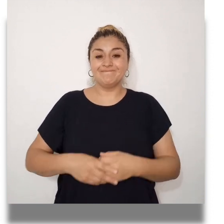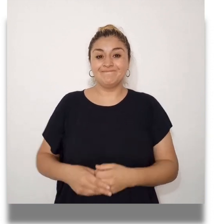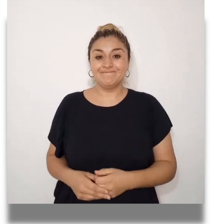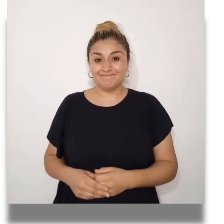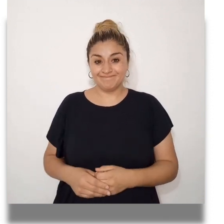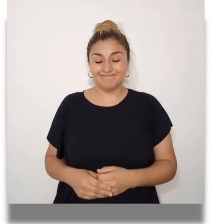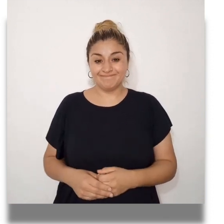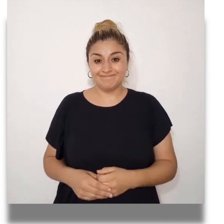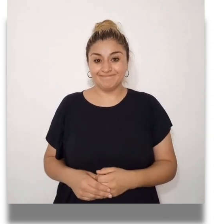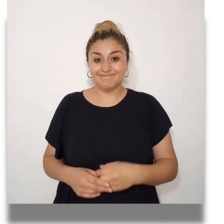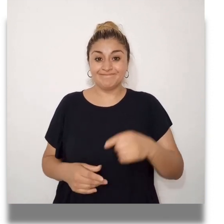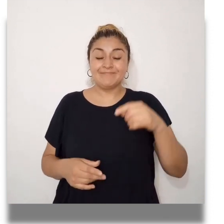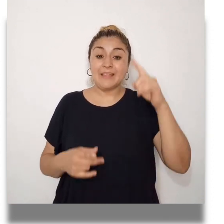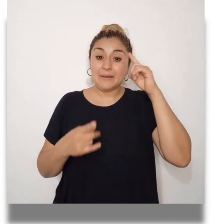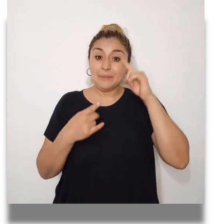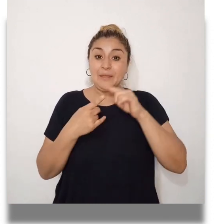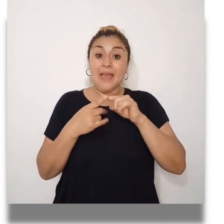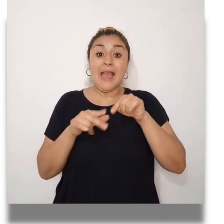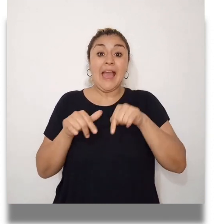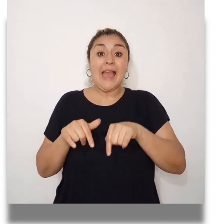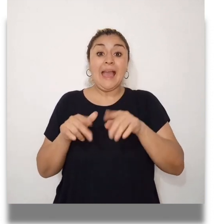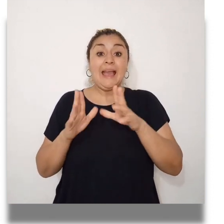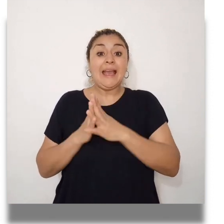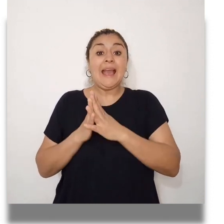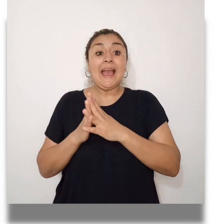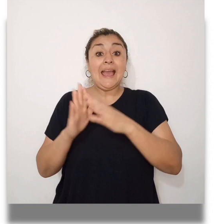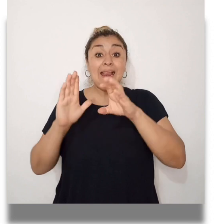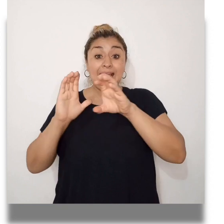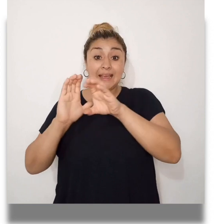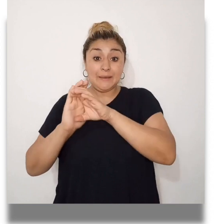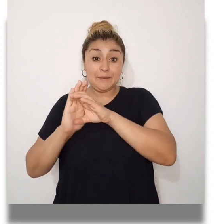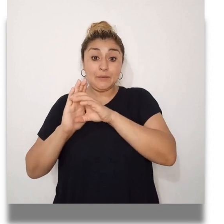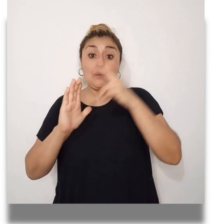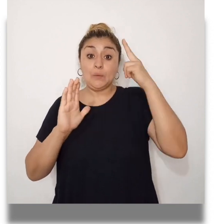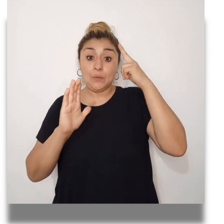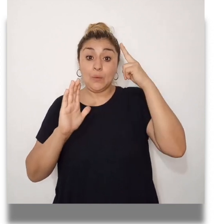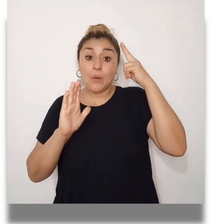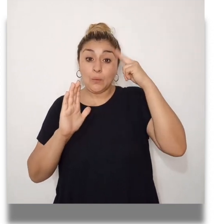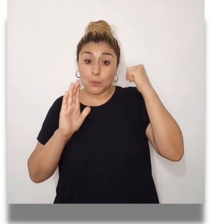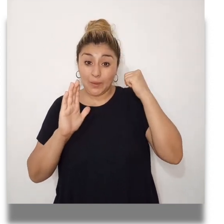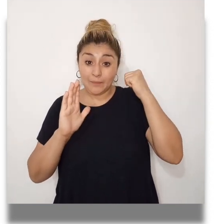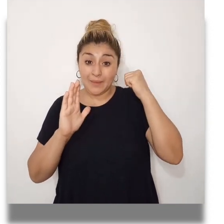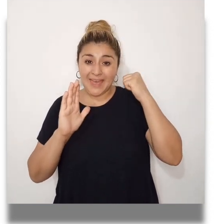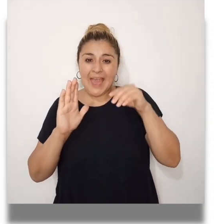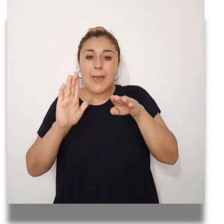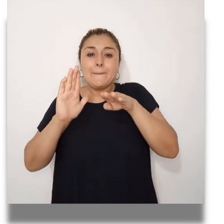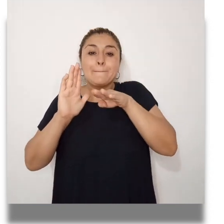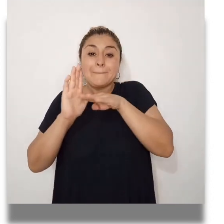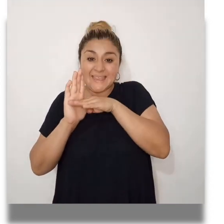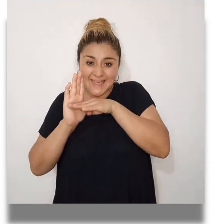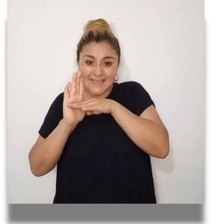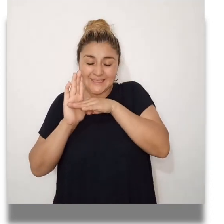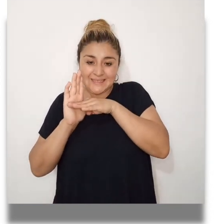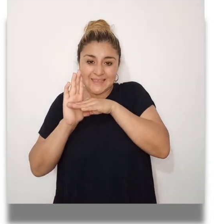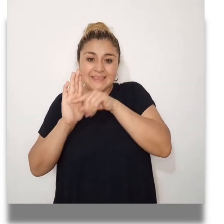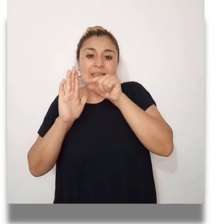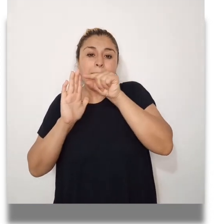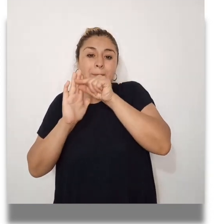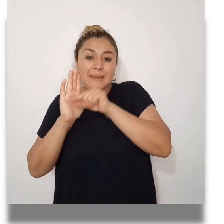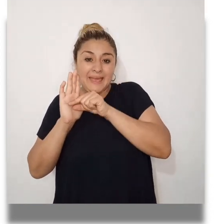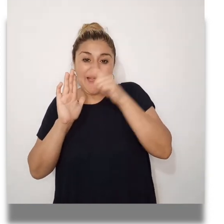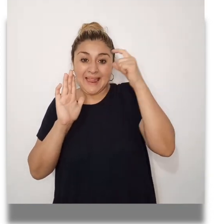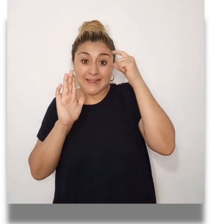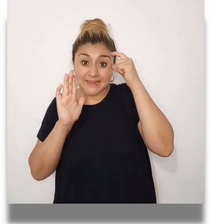versículo se encuentra casi a la mitad del capítulo. On va lire dans le chapitre 9 du